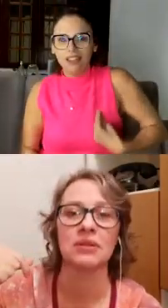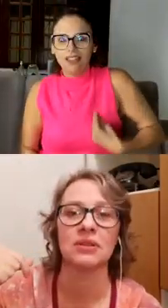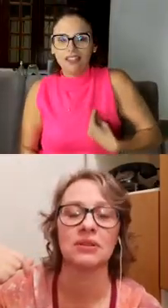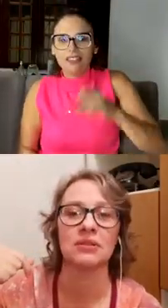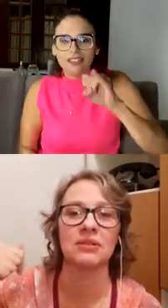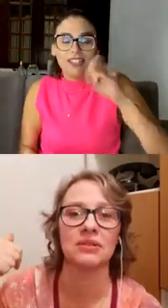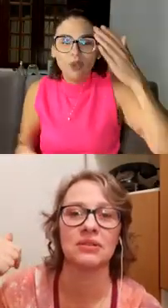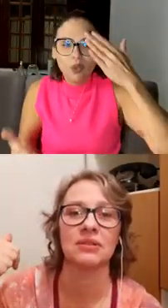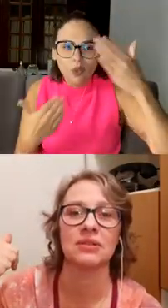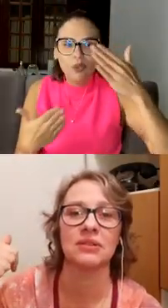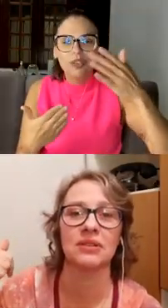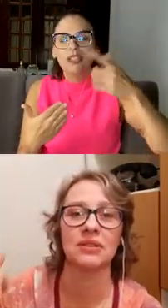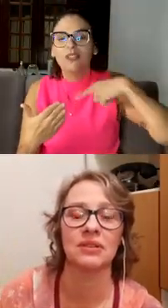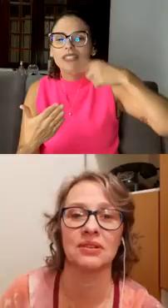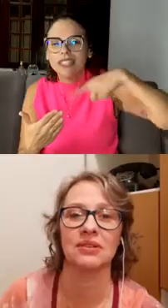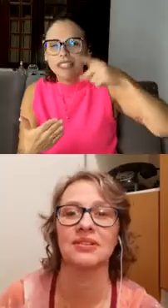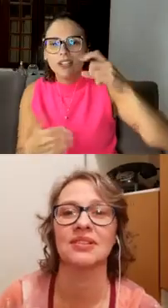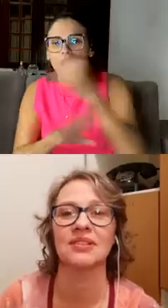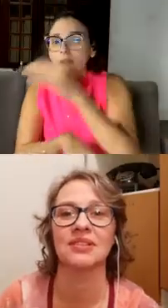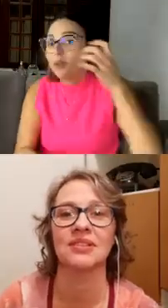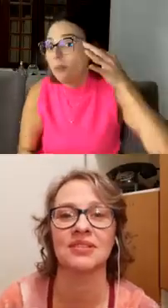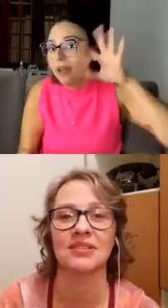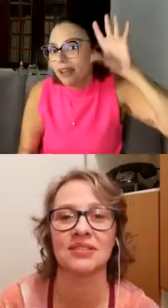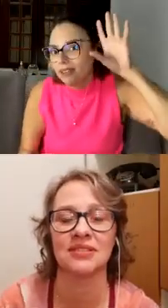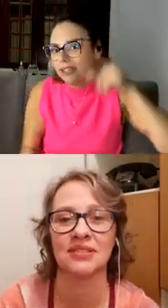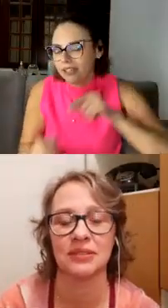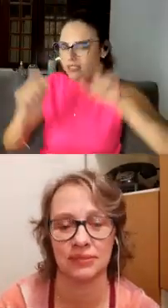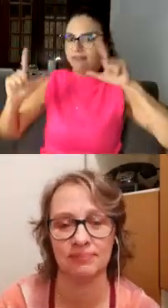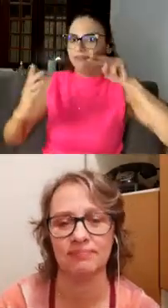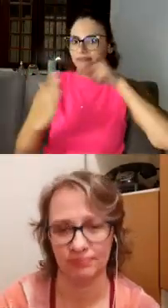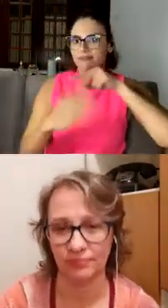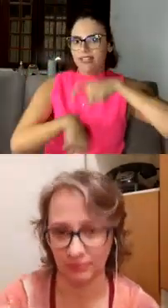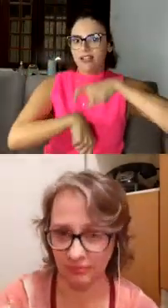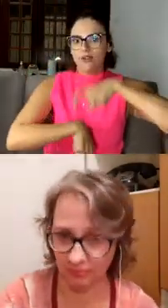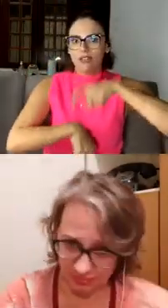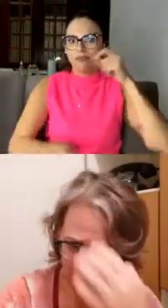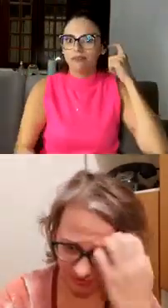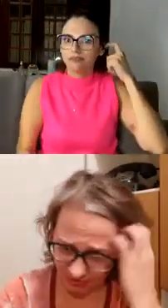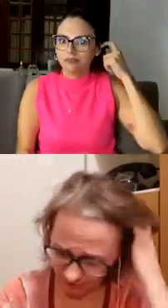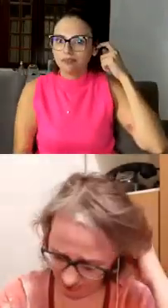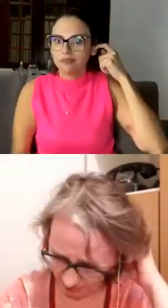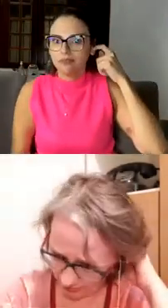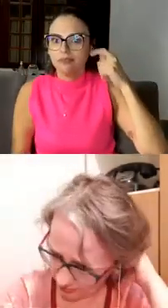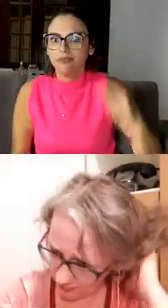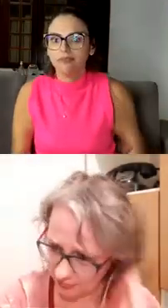aqui. Se dúvida, não entendeu, manda pro Roberto, que aí ele vê na hora.